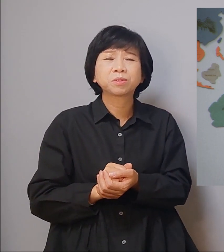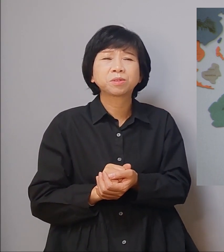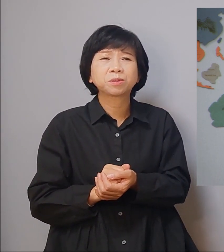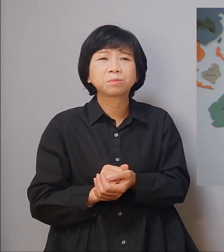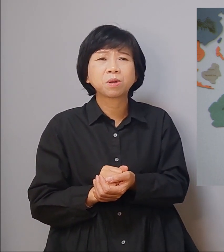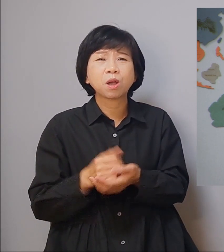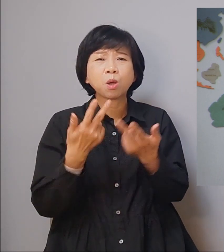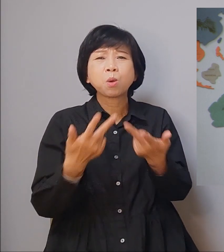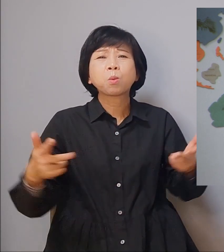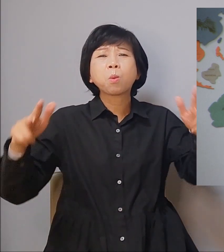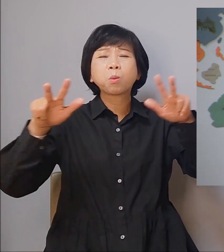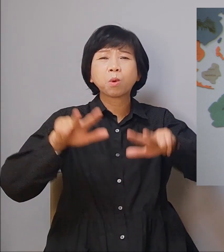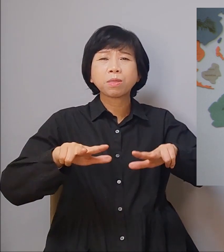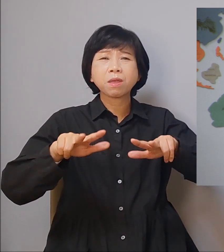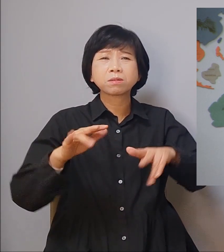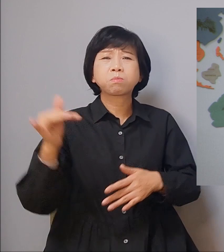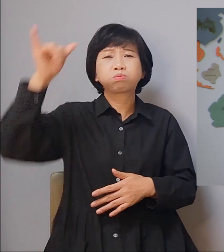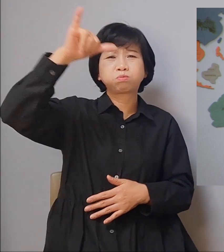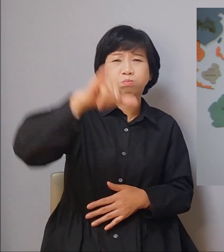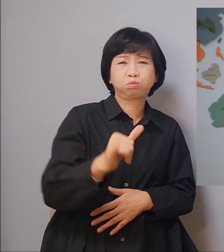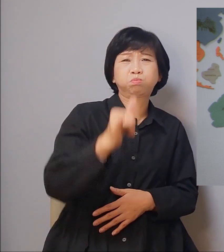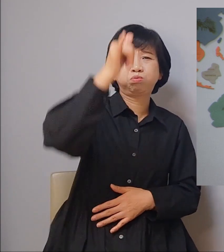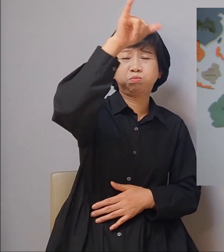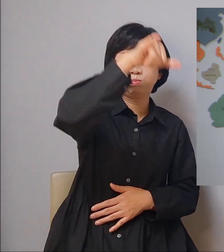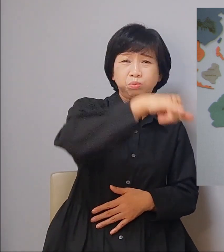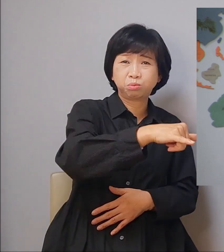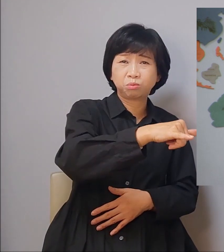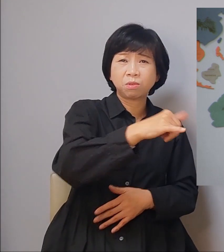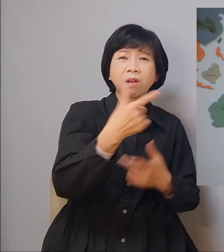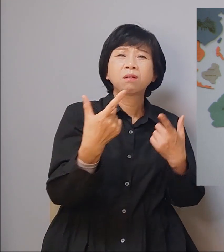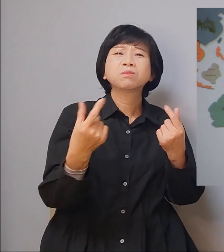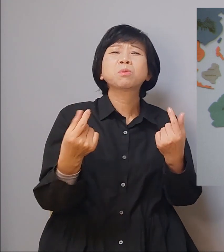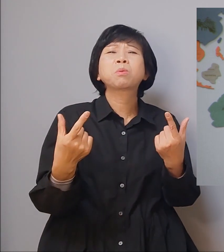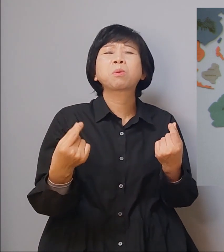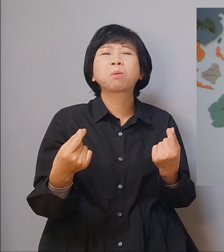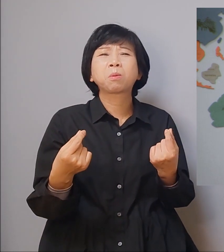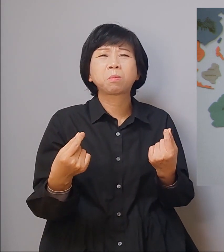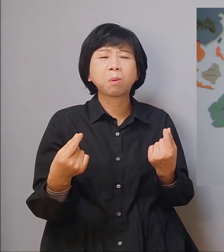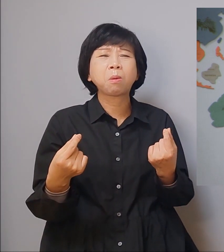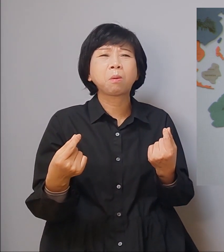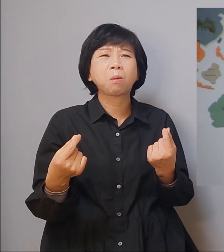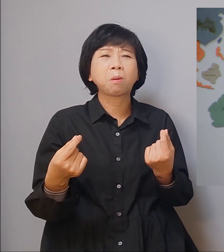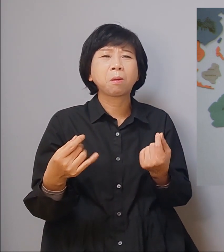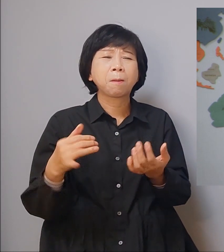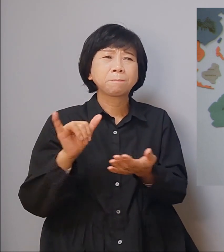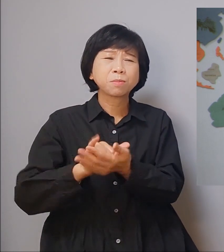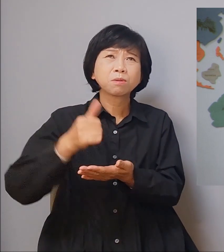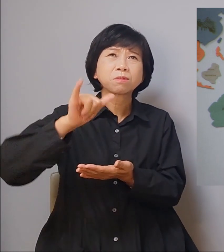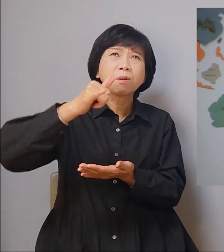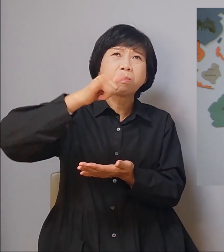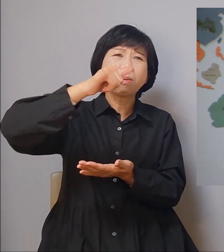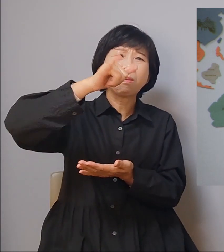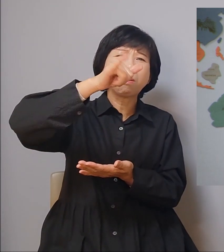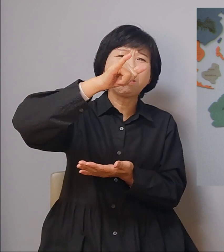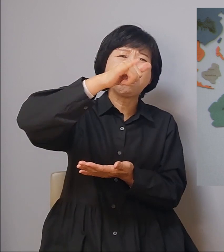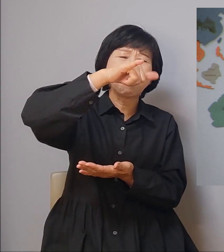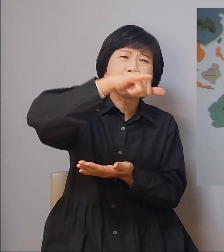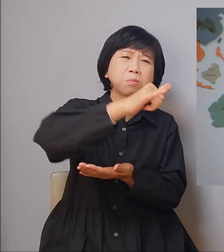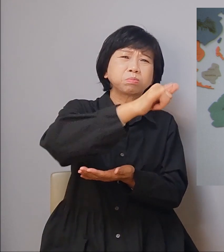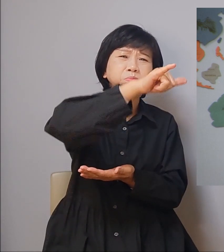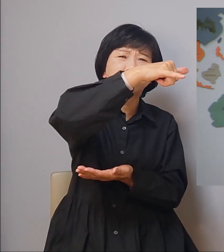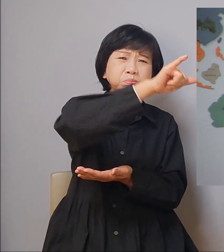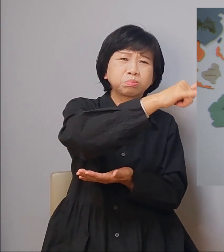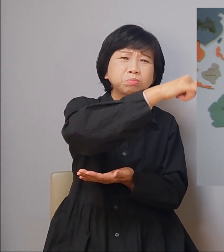놀이공원에서 그 놀이기구 타는 거 있잖아요. 올라갔다 내려갔다 하는 거 마냥 비행기가 너무 흔들리는 거예요. 큰 비행기가